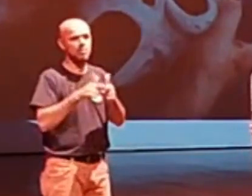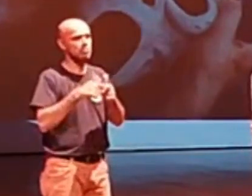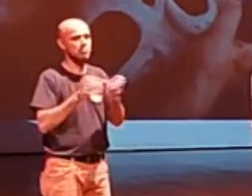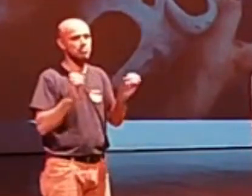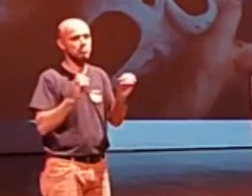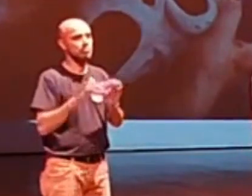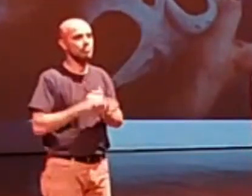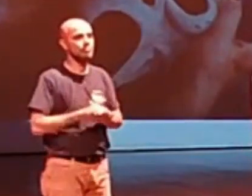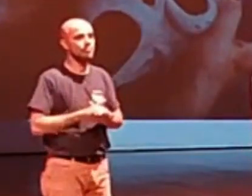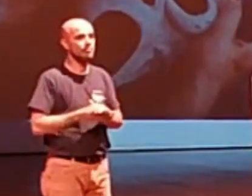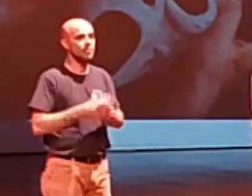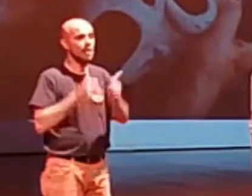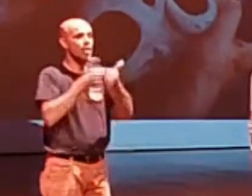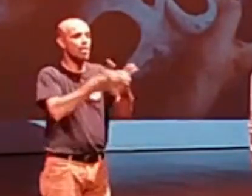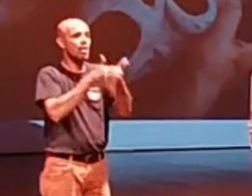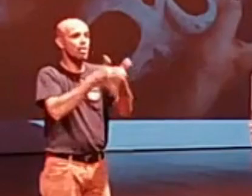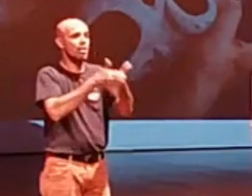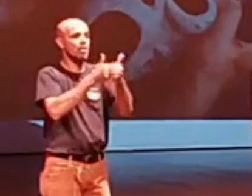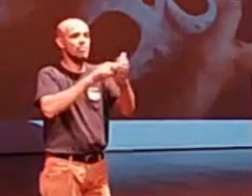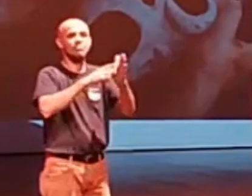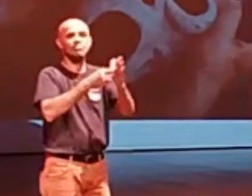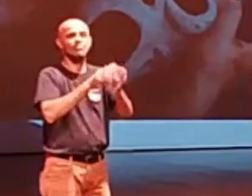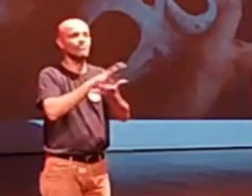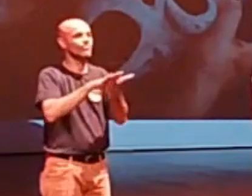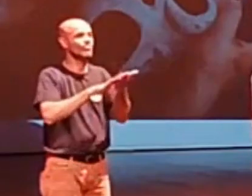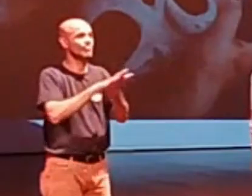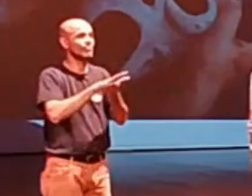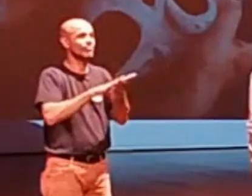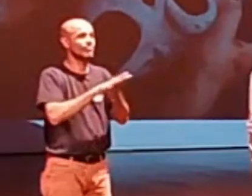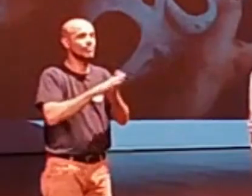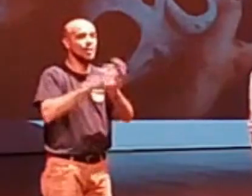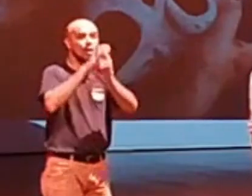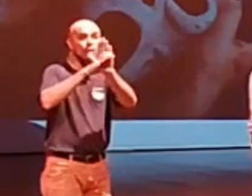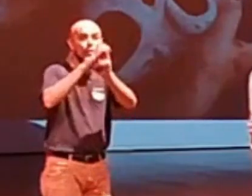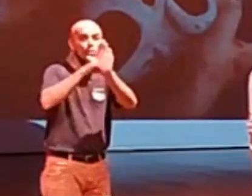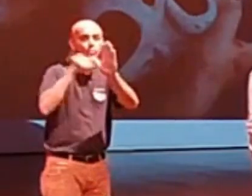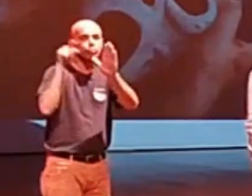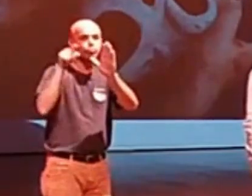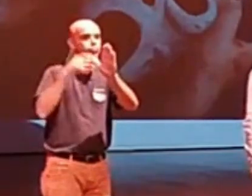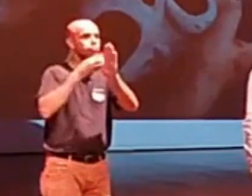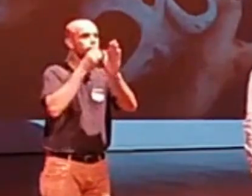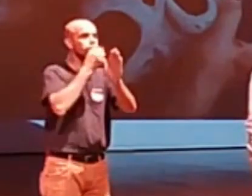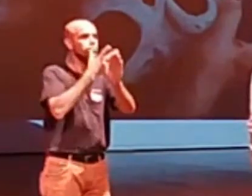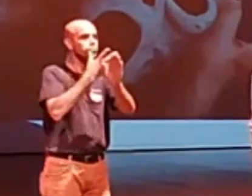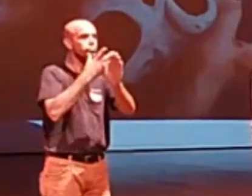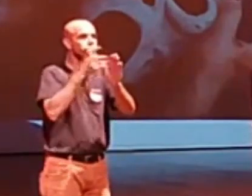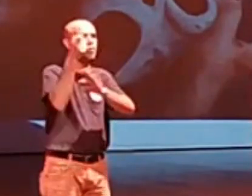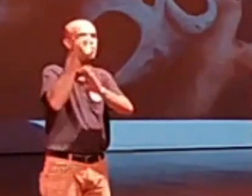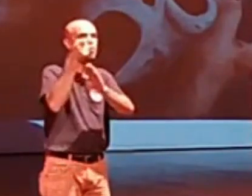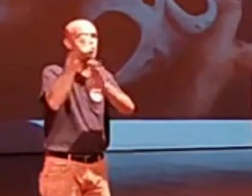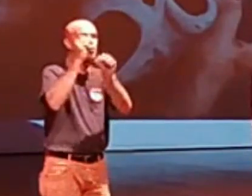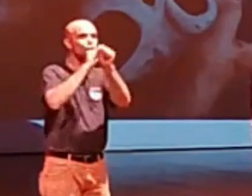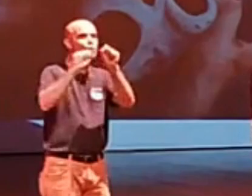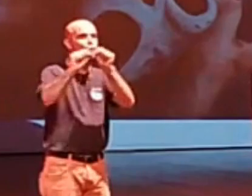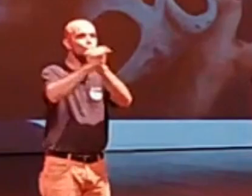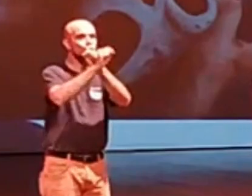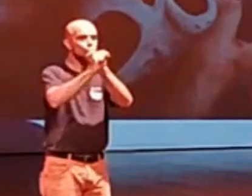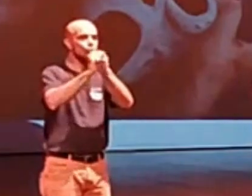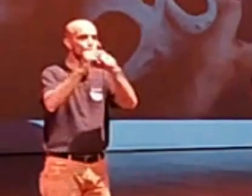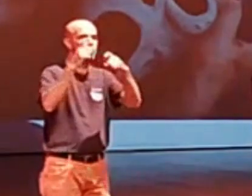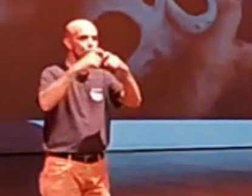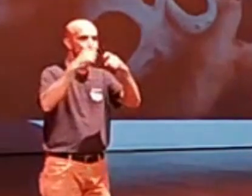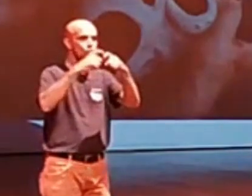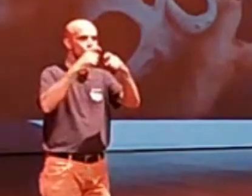assim, seguidor não diz nada, tá? Vá pesquisar o currículo, vá pesquisar se esse colega ele é de alguma sociedade. Isso